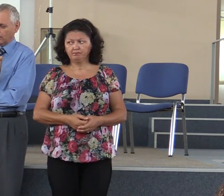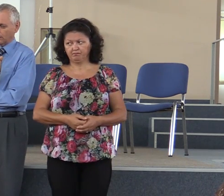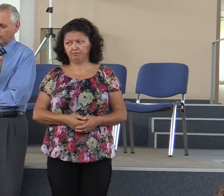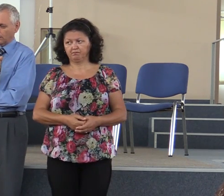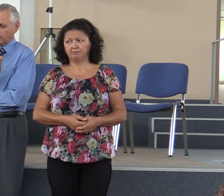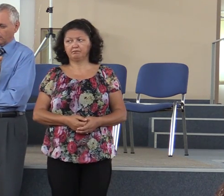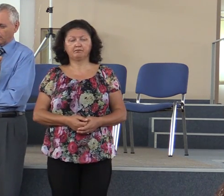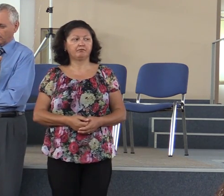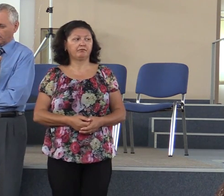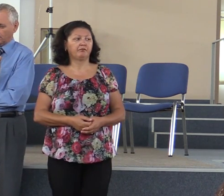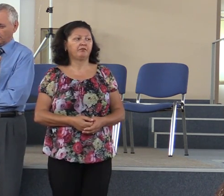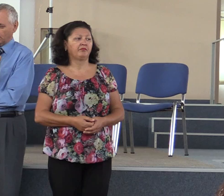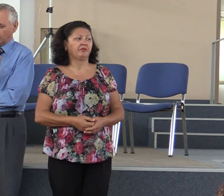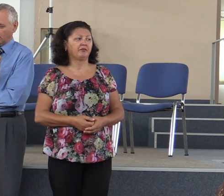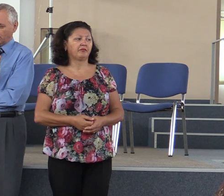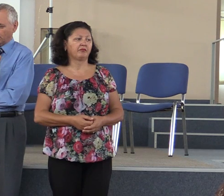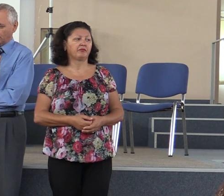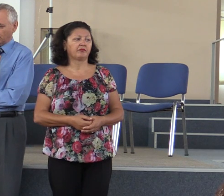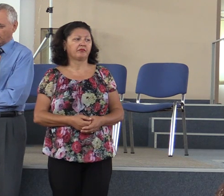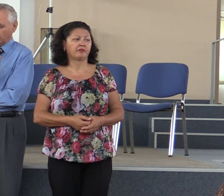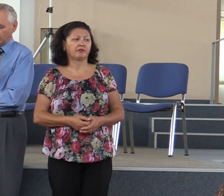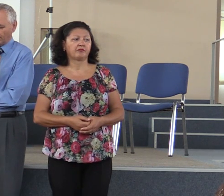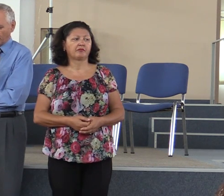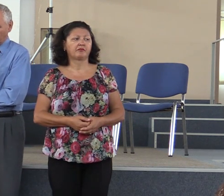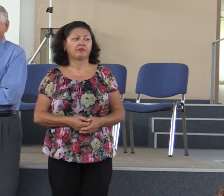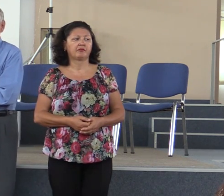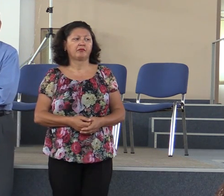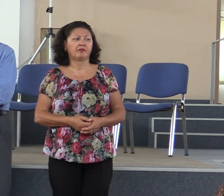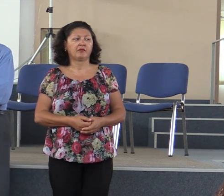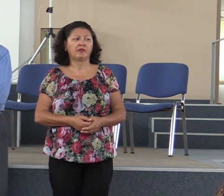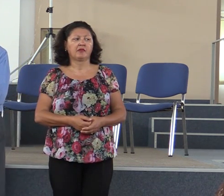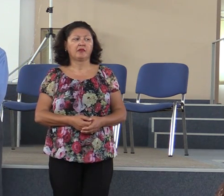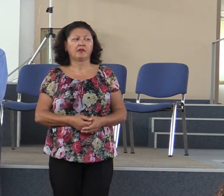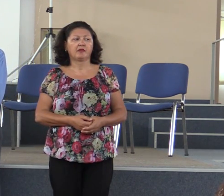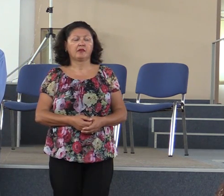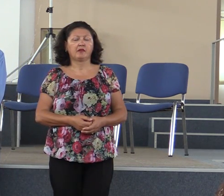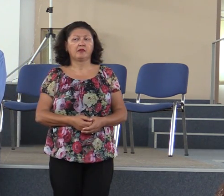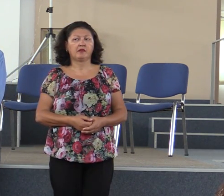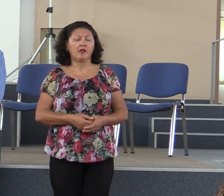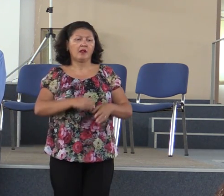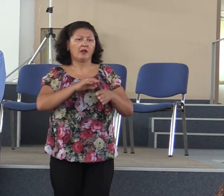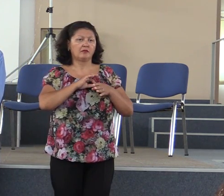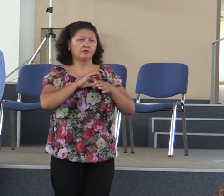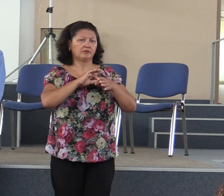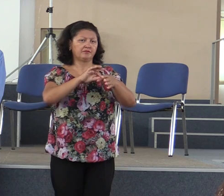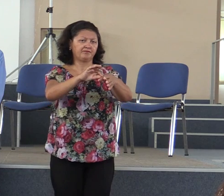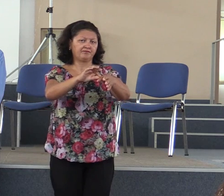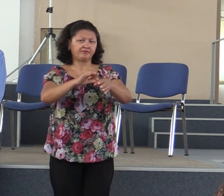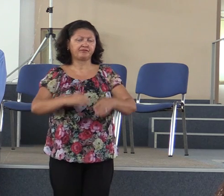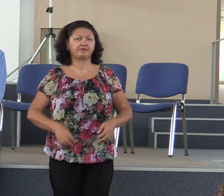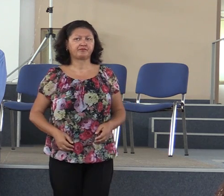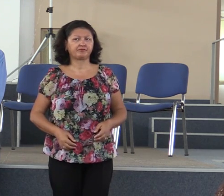the acceptance of having his guilt taken away. Și aceasta l-a condus ca să accepte